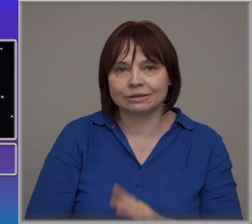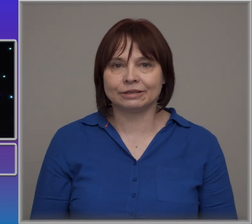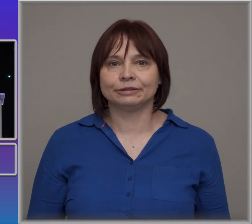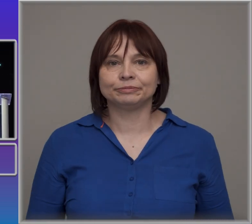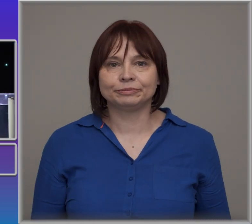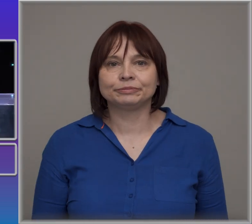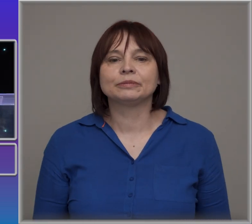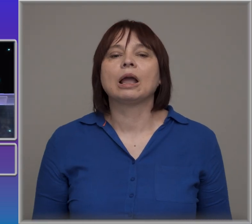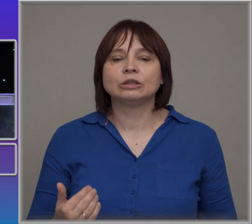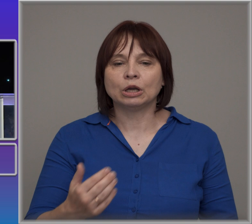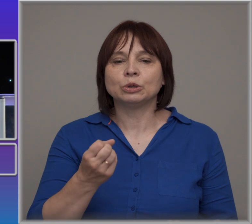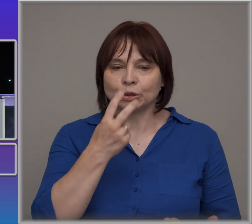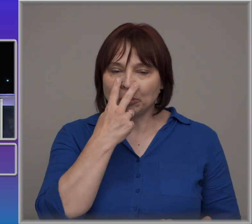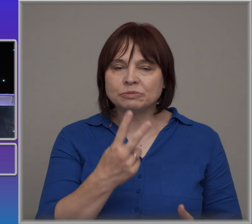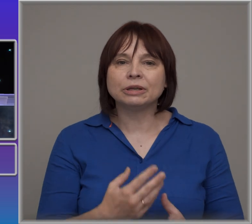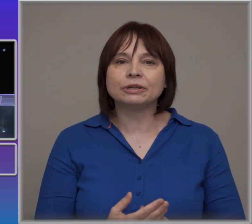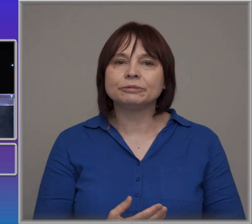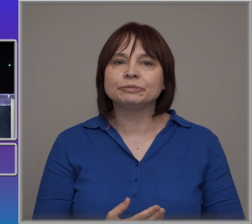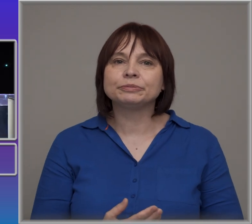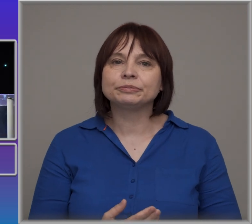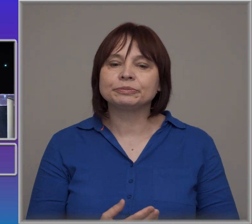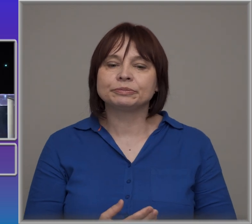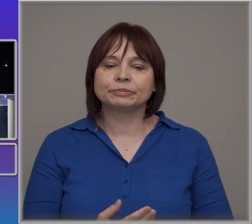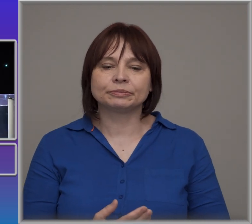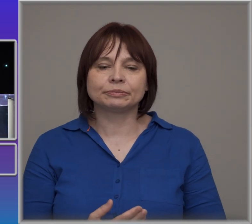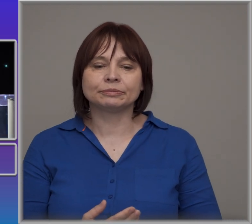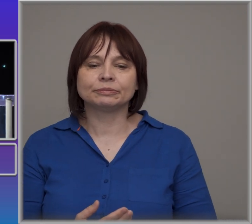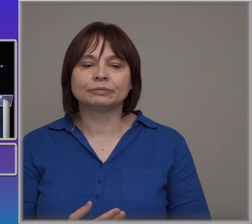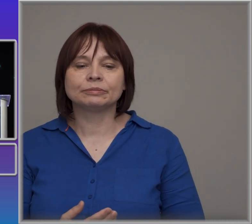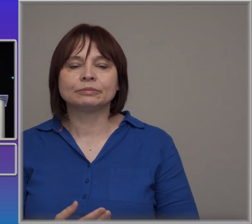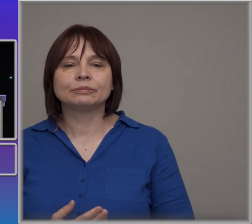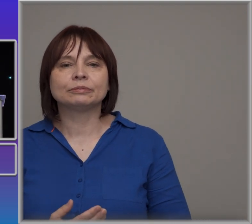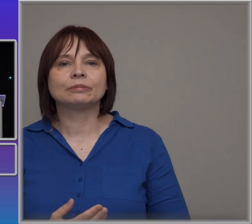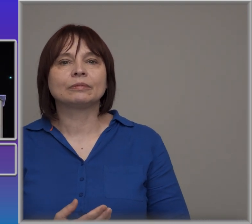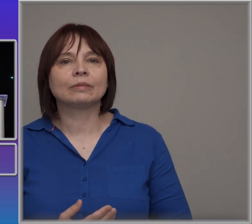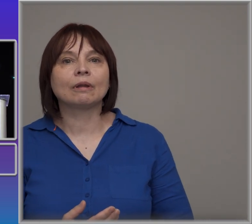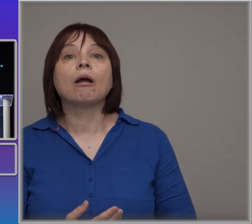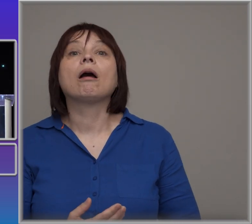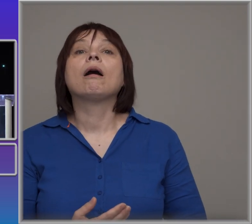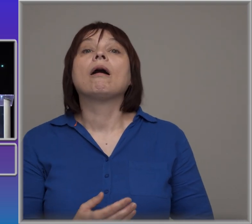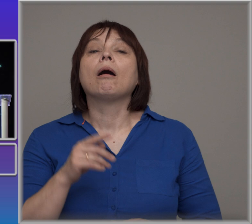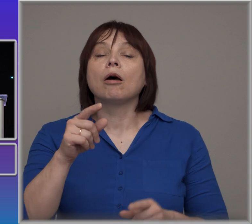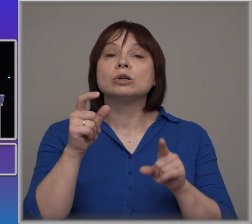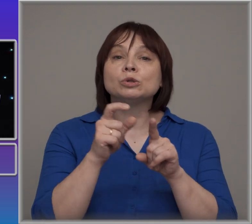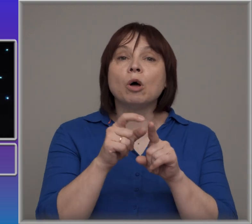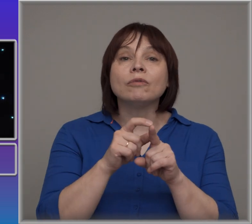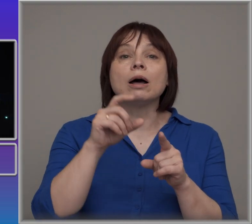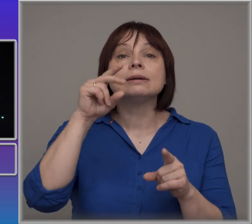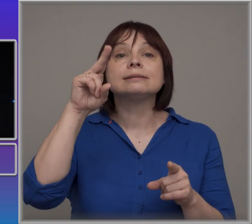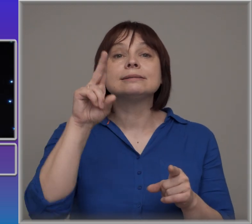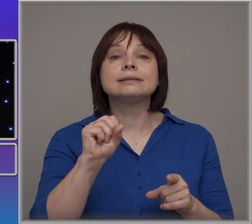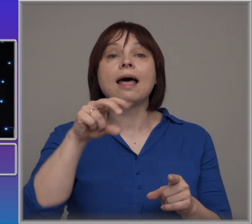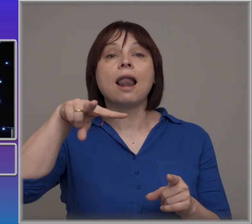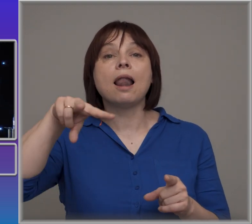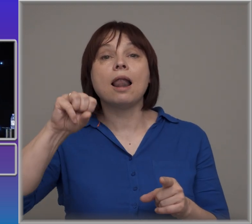тем, что труд сотворил из обезьяны человека. Но для чего все это? Непонятно. Так что мы смотрим